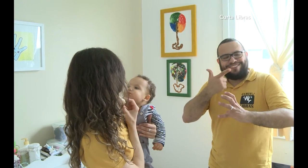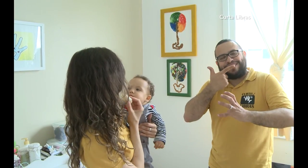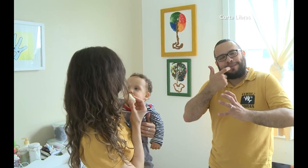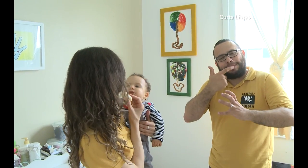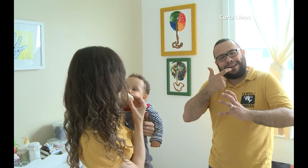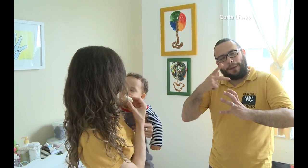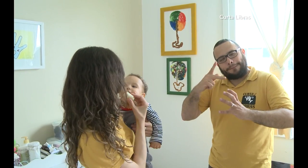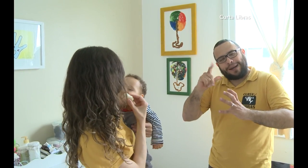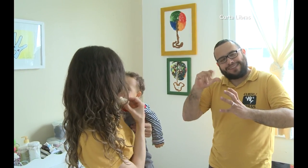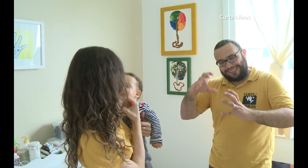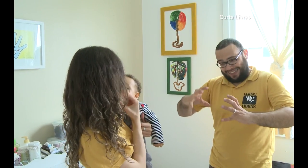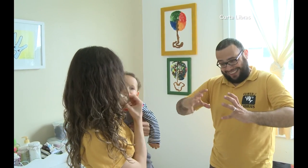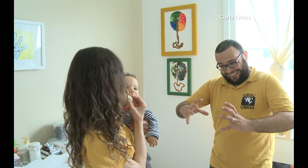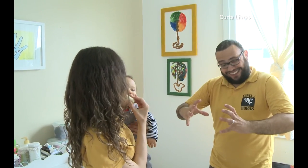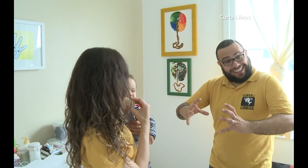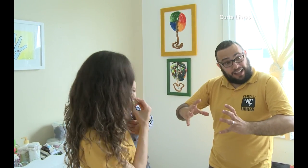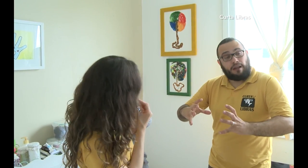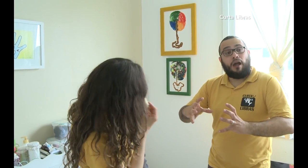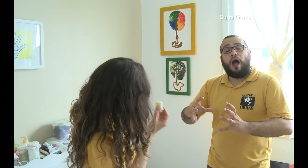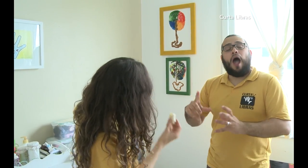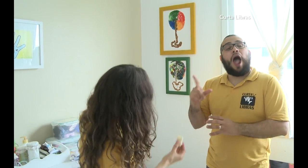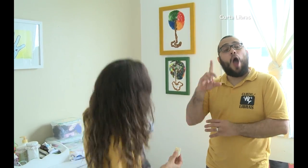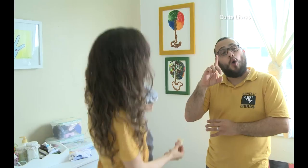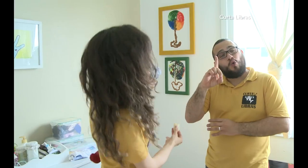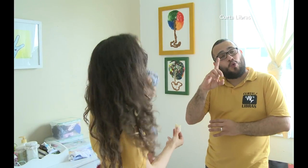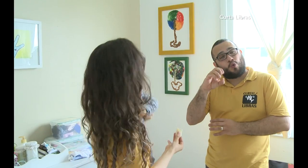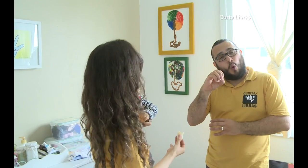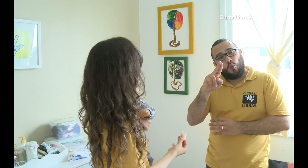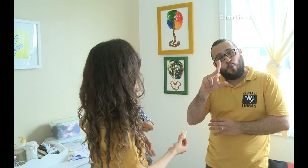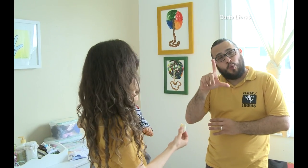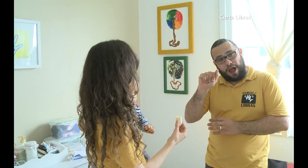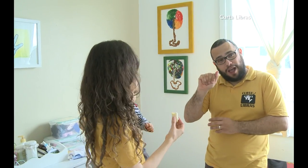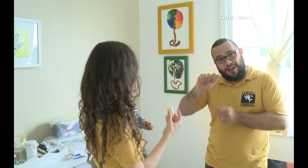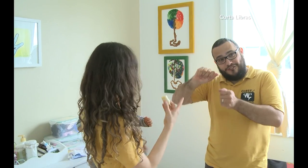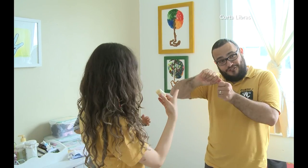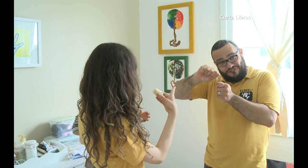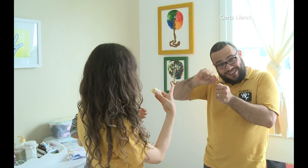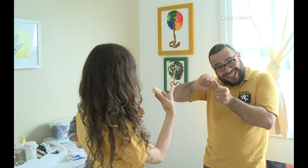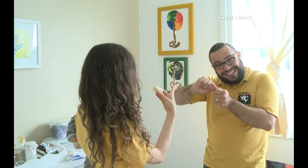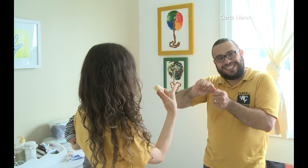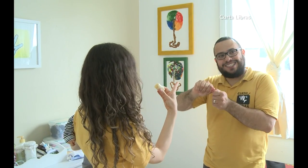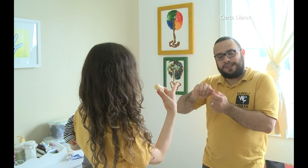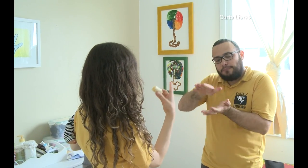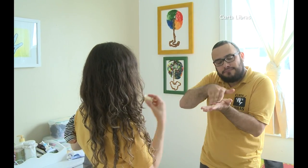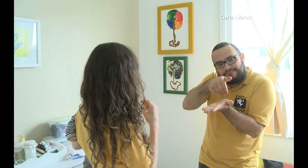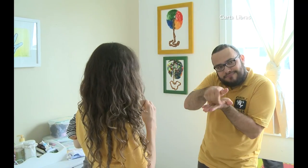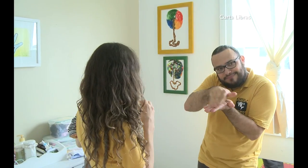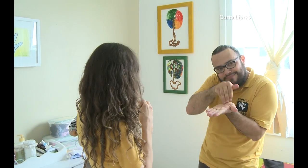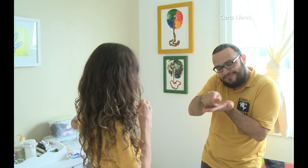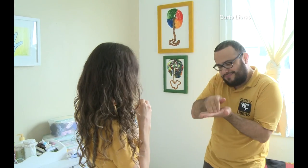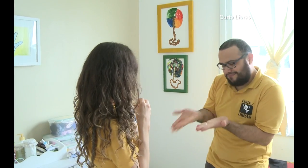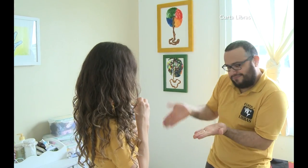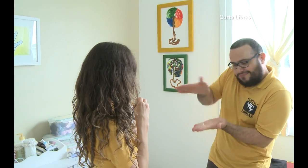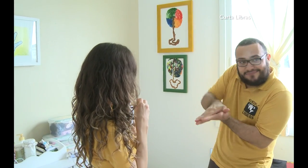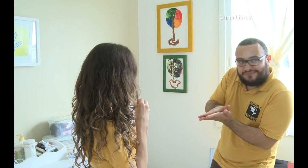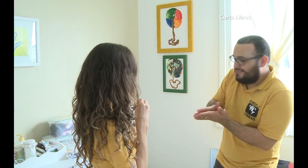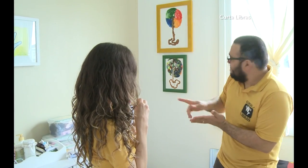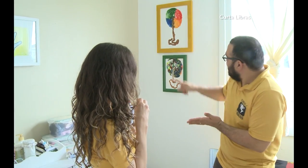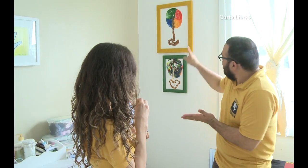a doula pegou a placenta Passou tinta colorida E colocou em um papel Essa cor avermelhada